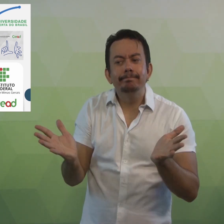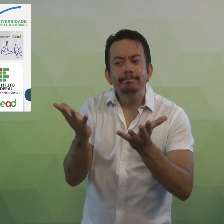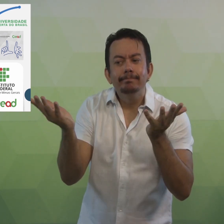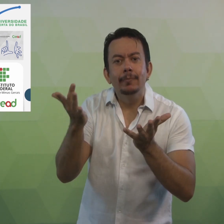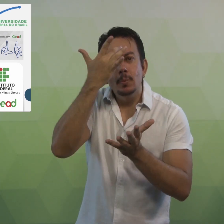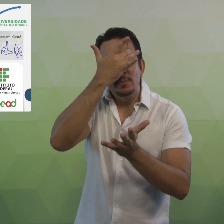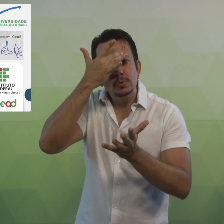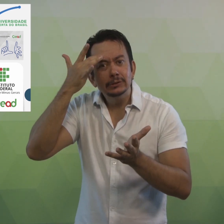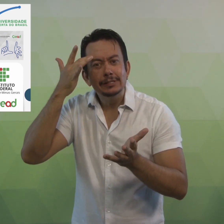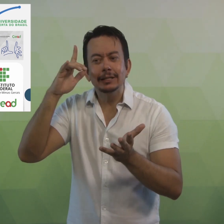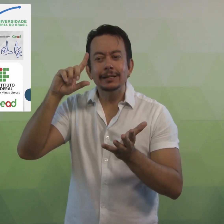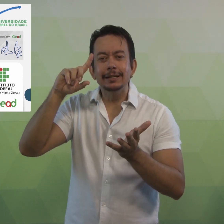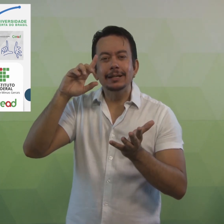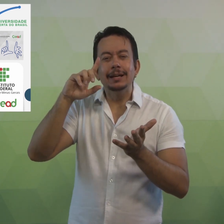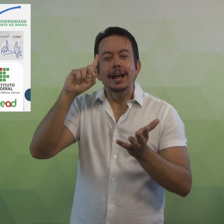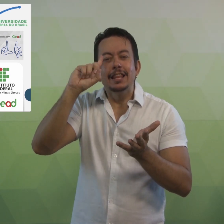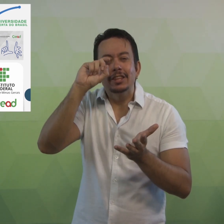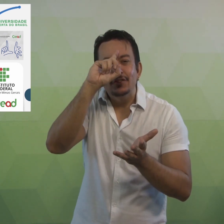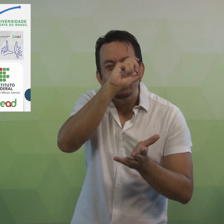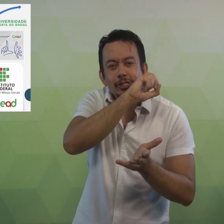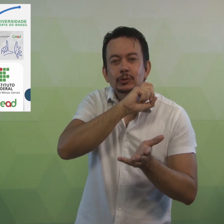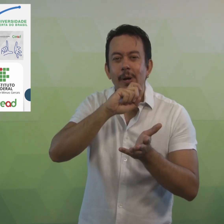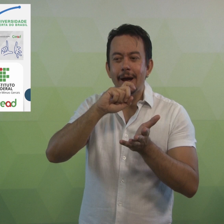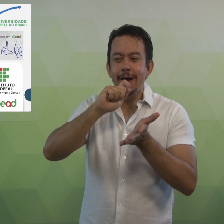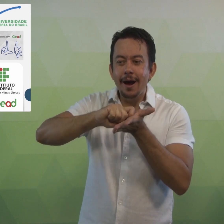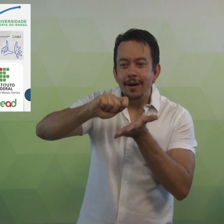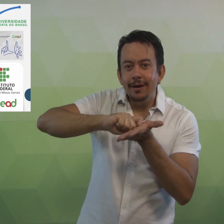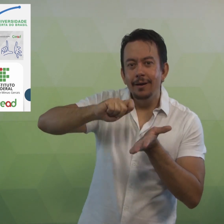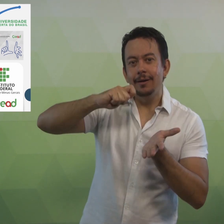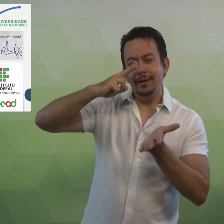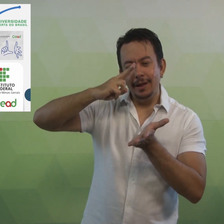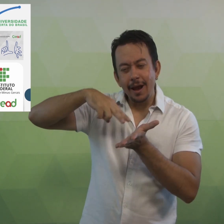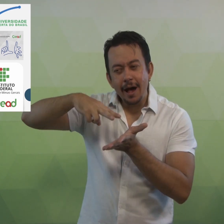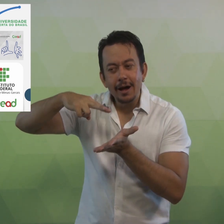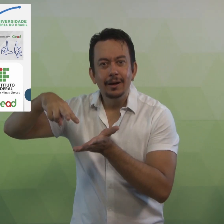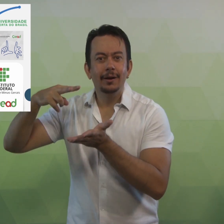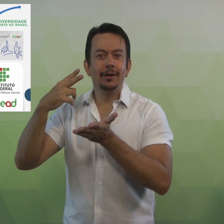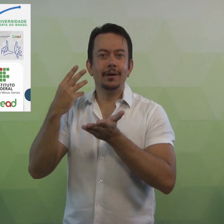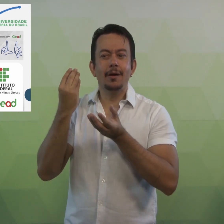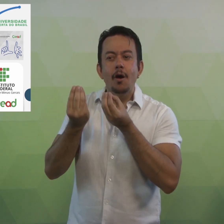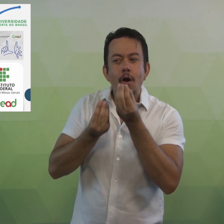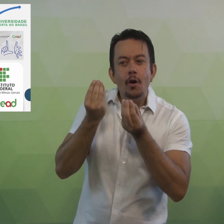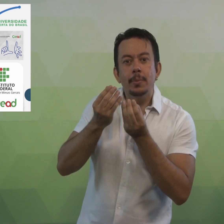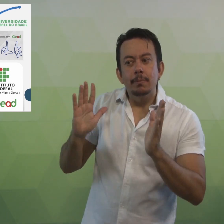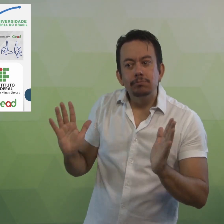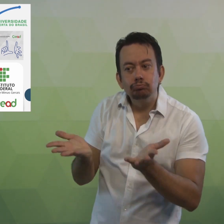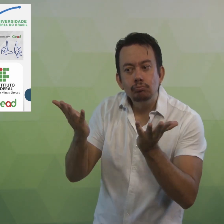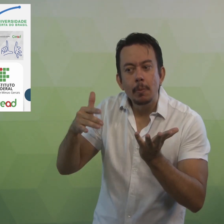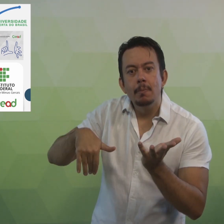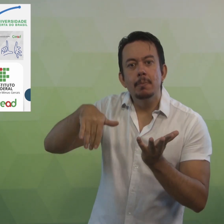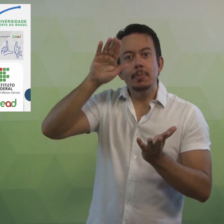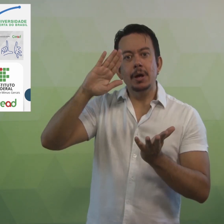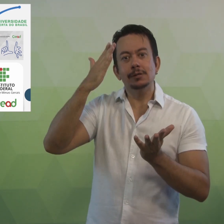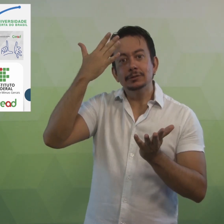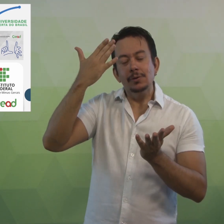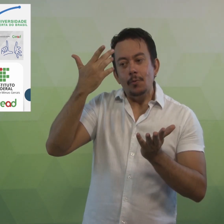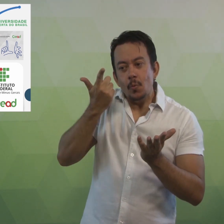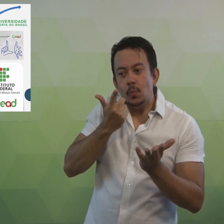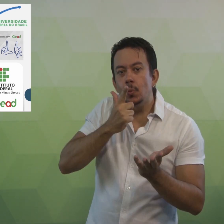A junção de psicologia da linguística, nós podemos ter como resultado a psicologia da linguagem, que é o estímulo que a